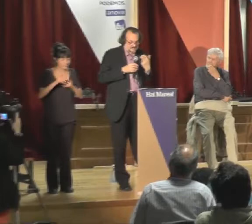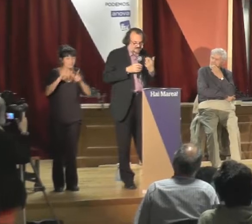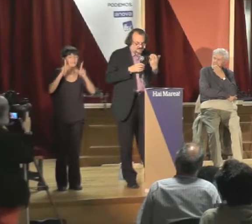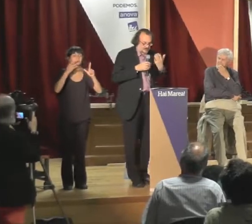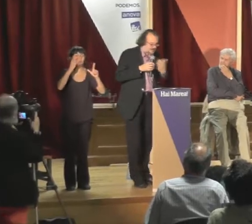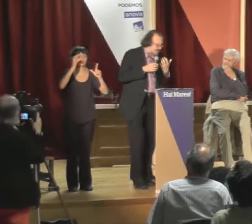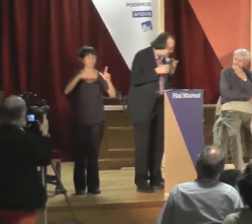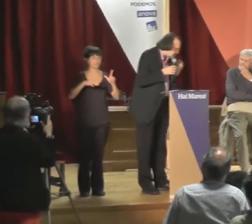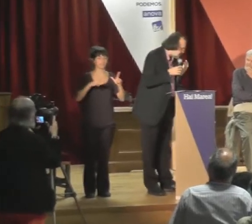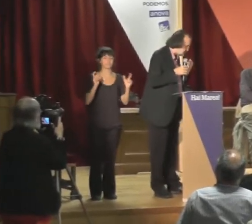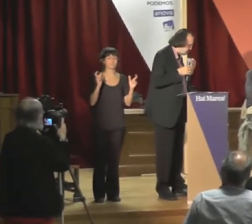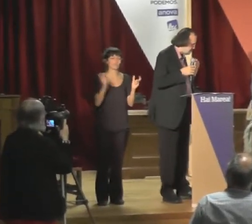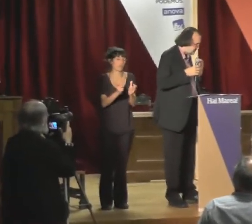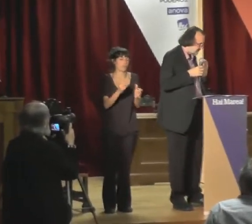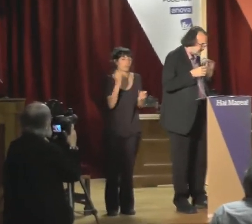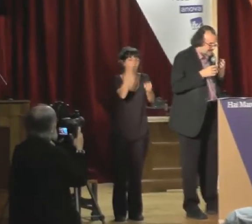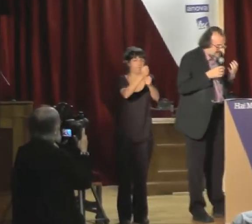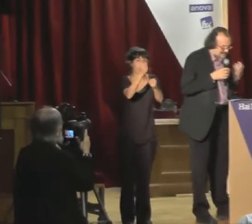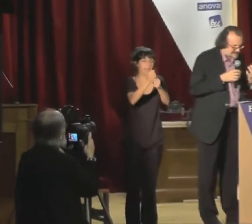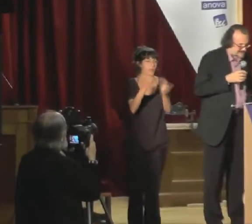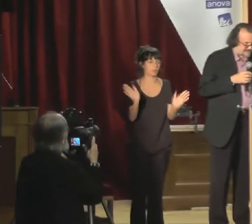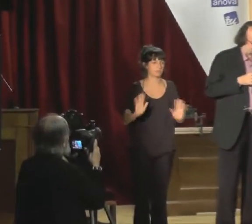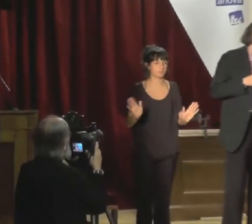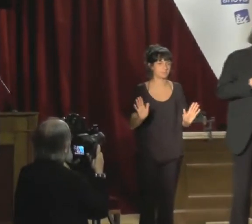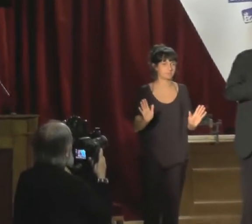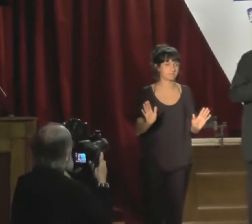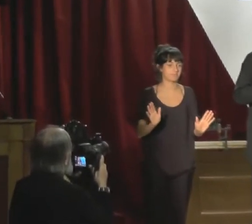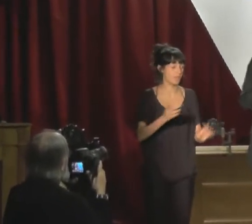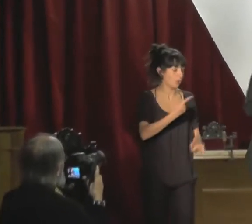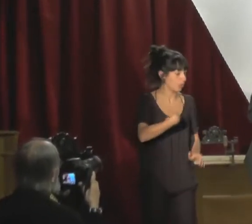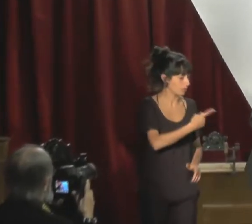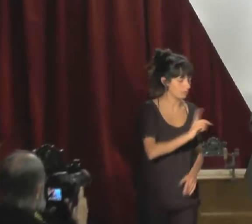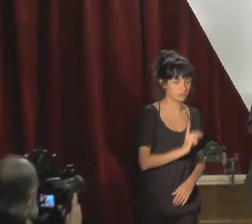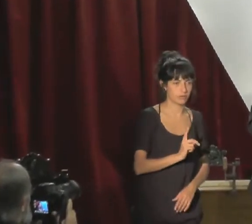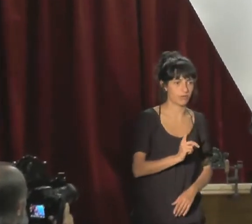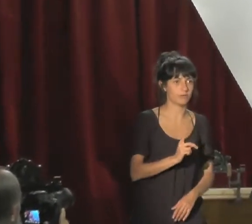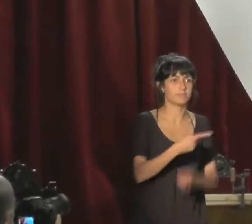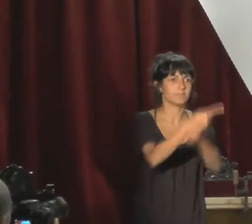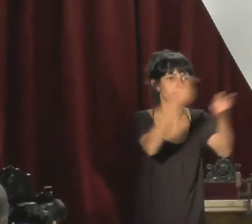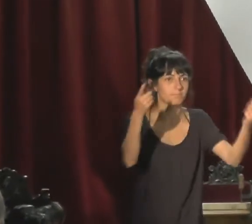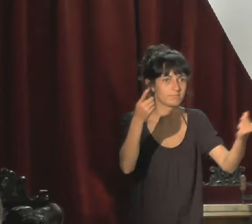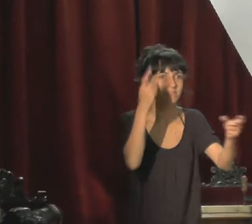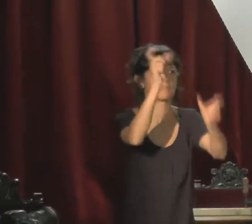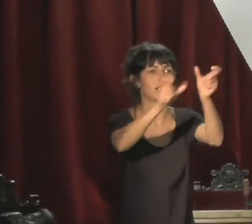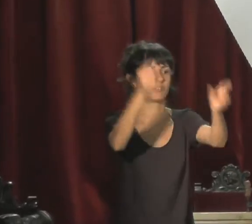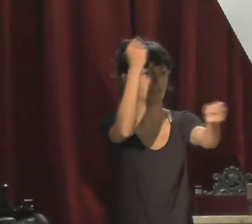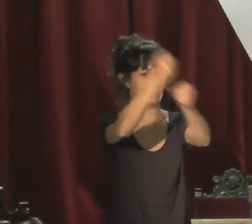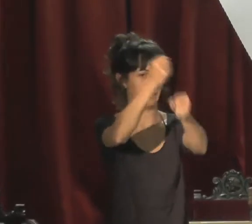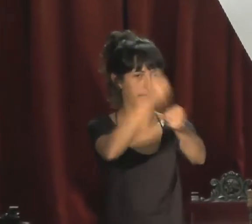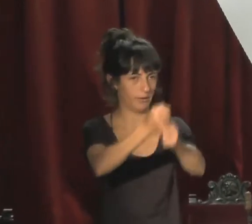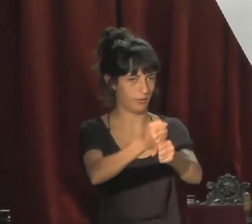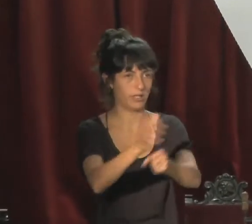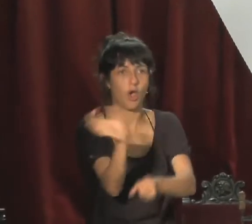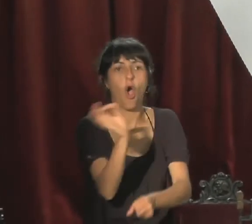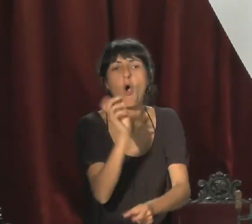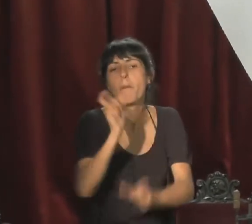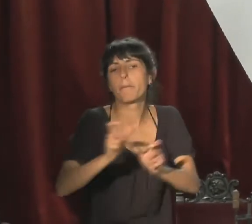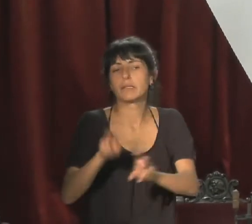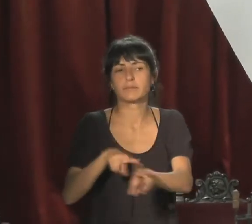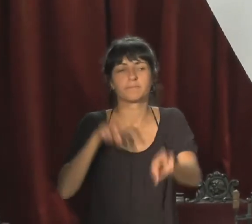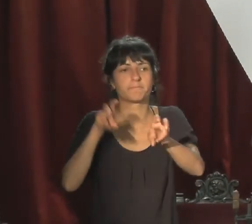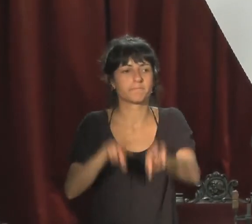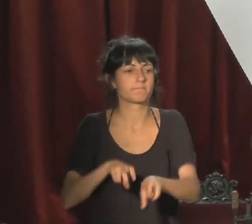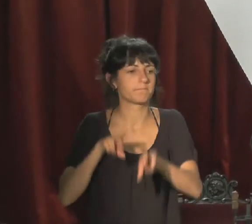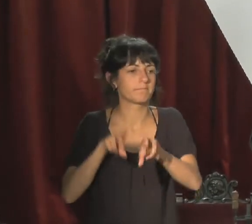país, non nós, e a xente, os traballadores, as traballadoras, os labregos, os